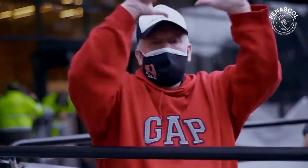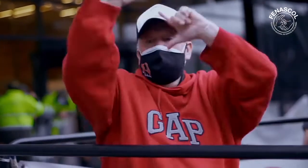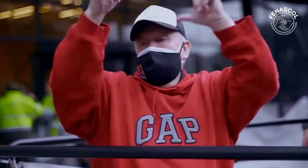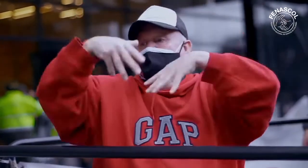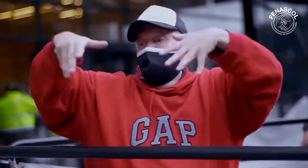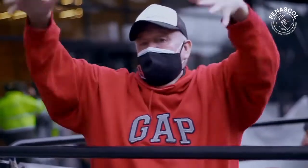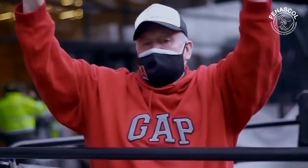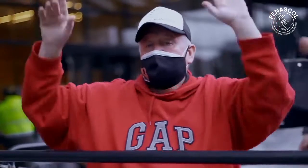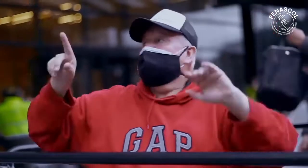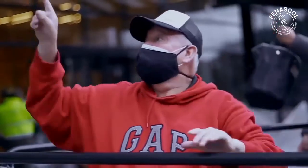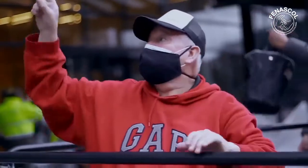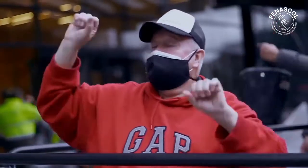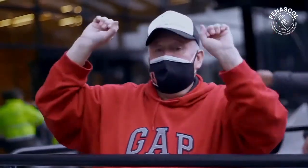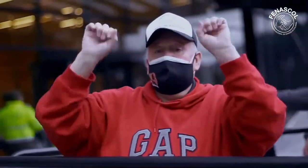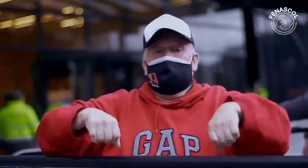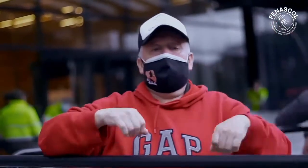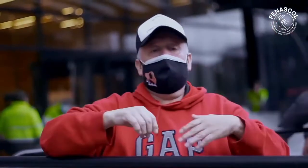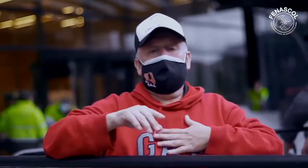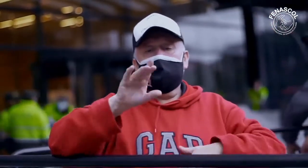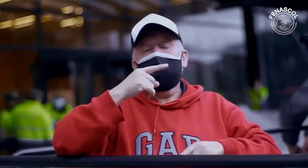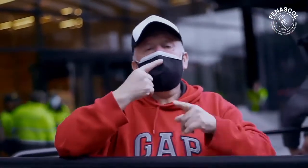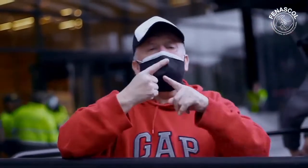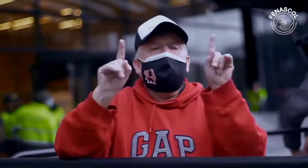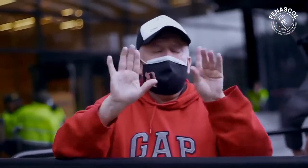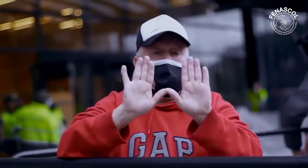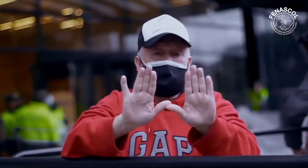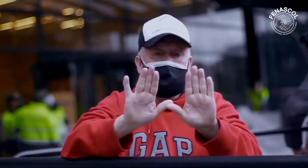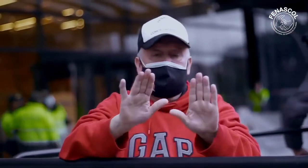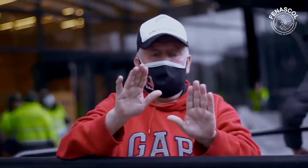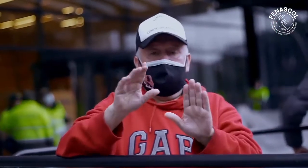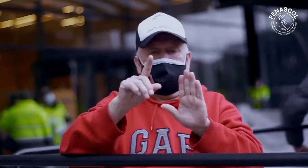acceder al trámite de nuestra licencia de conducción.